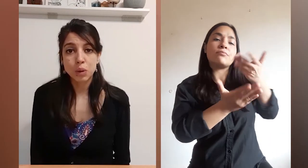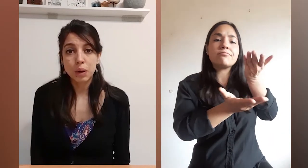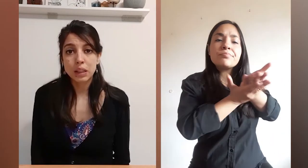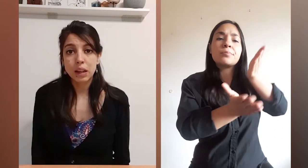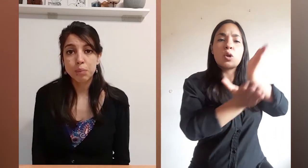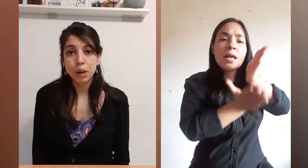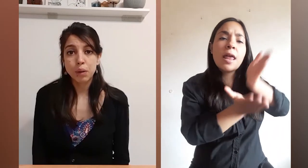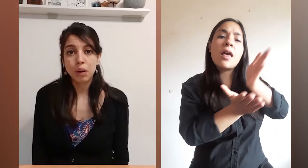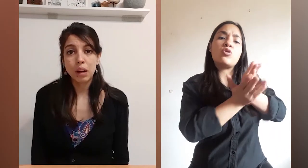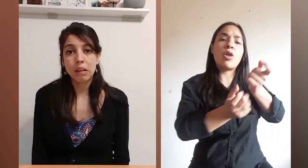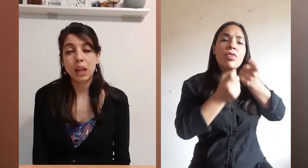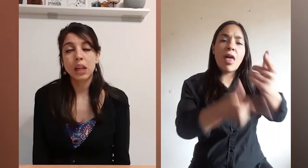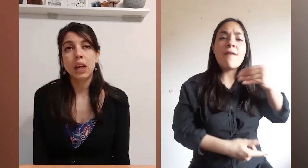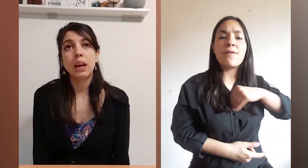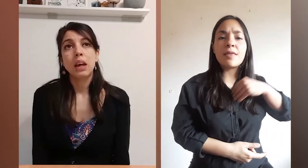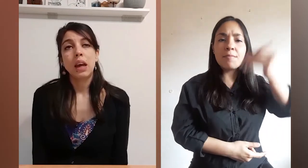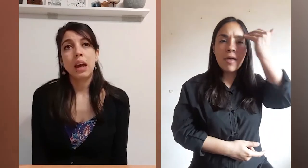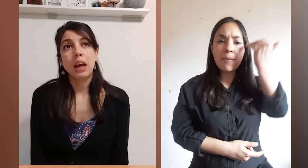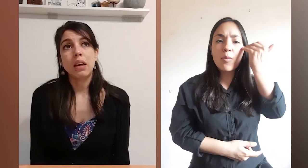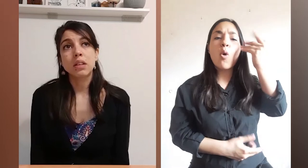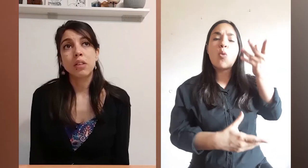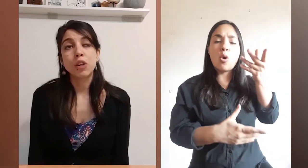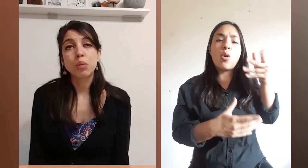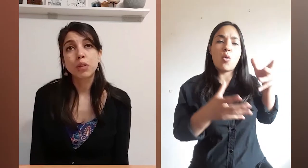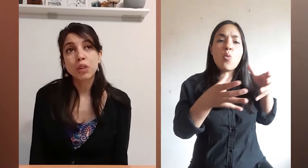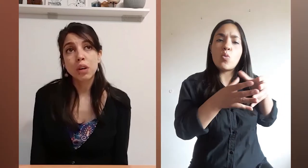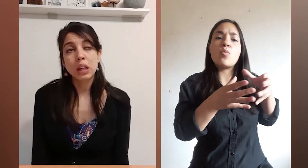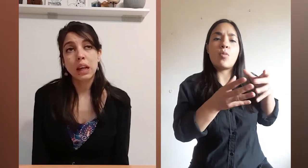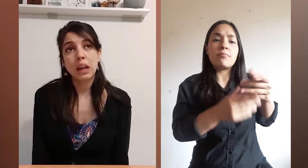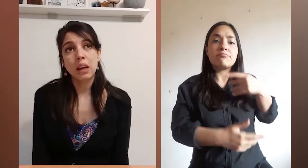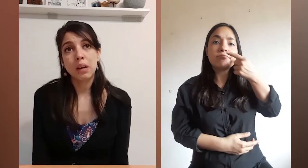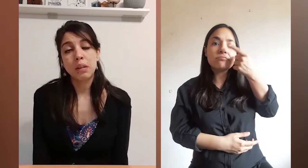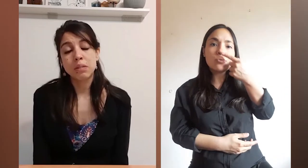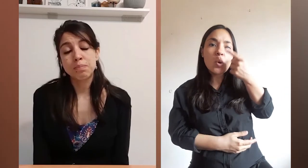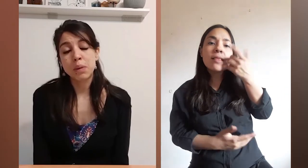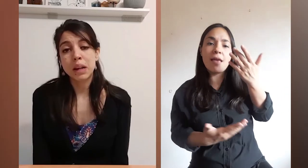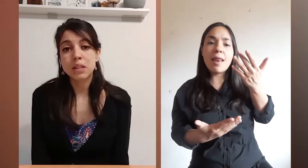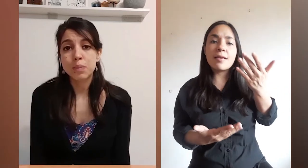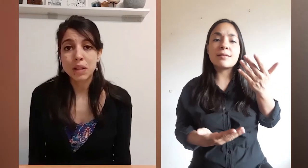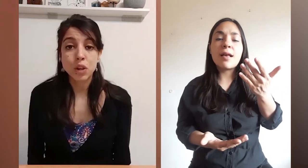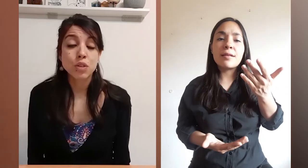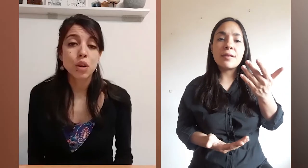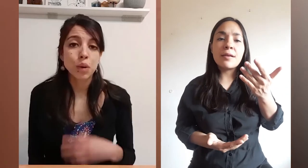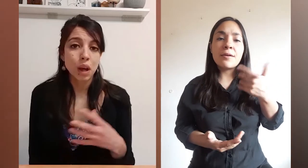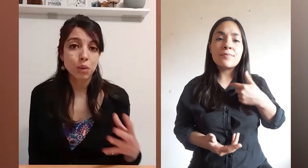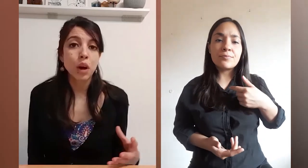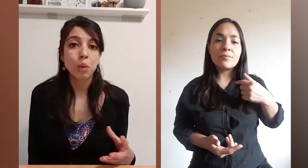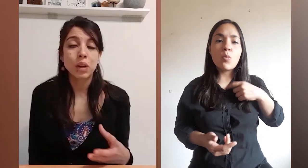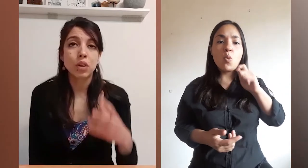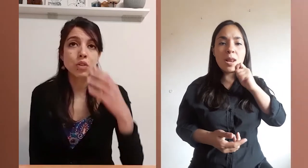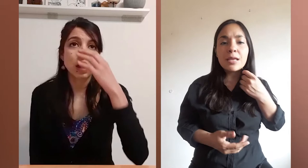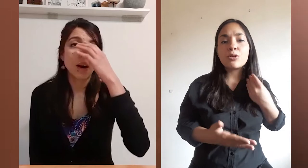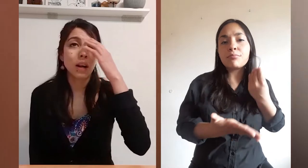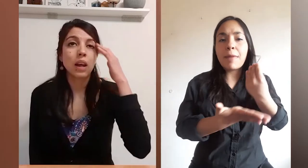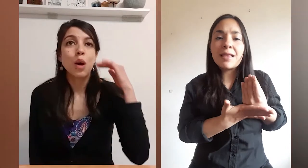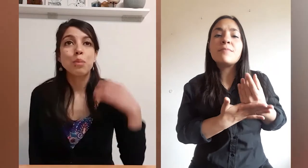a los sobrevivientes del Próbolo, la verdad es que significó un montón mi participación, no solo porque algunos